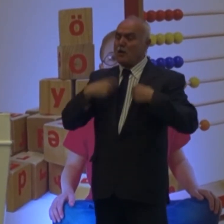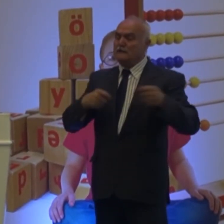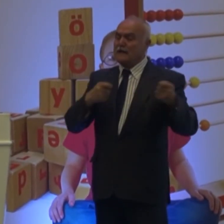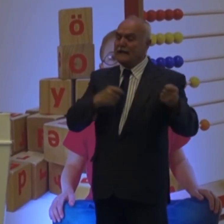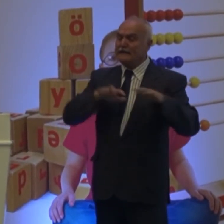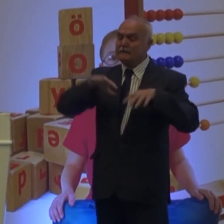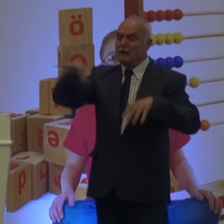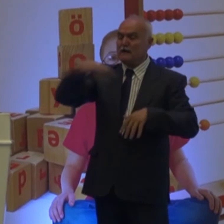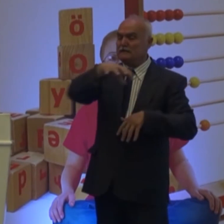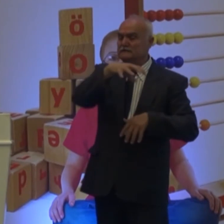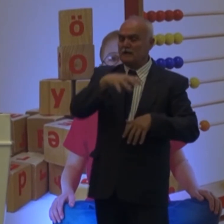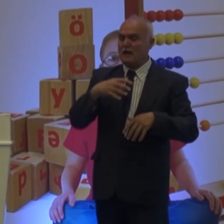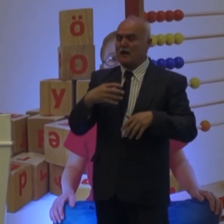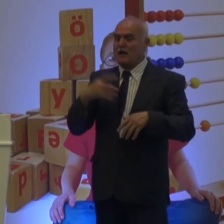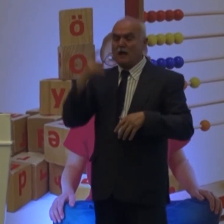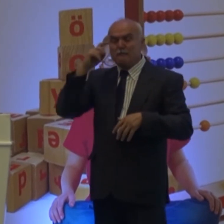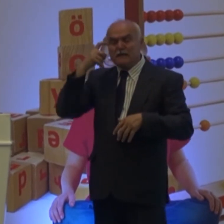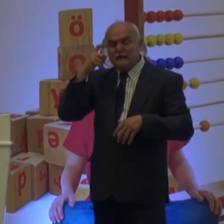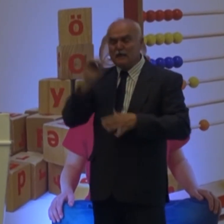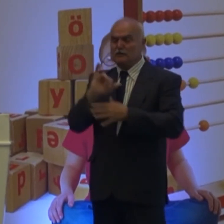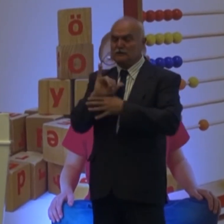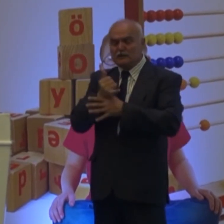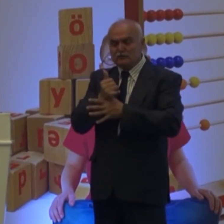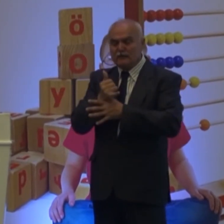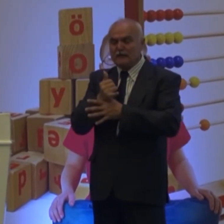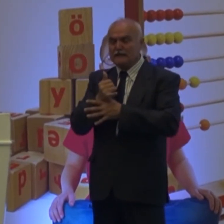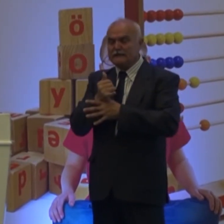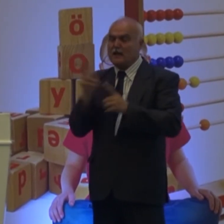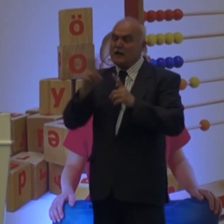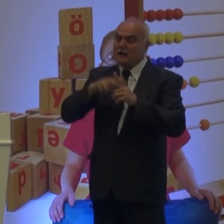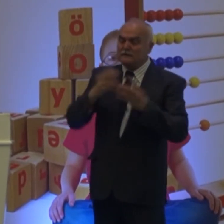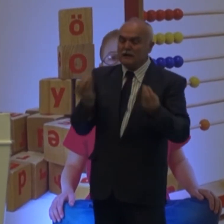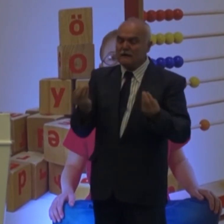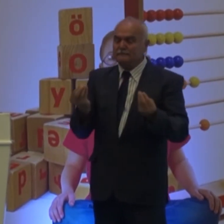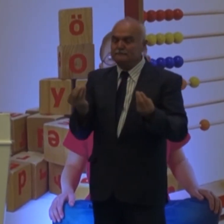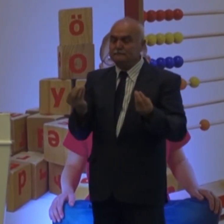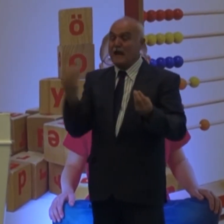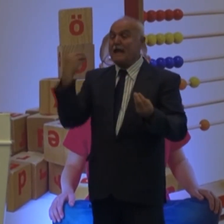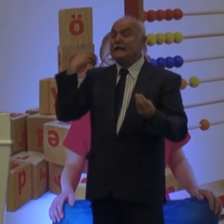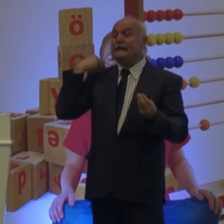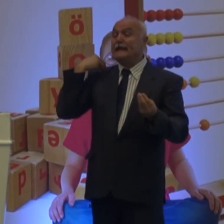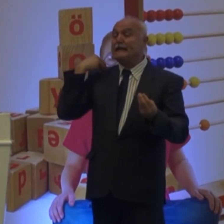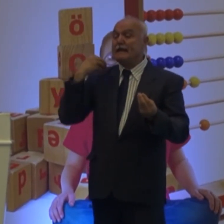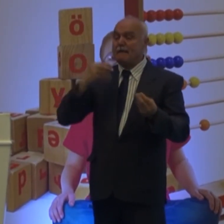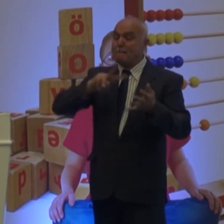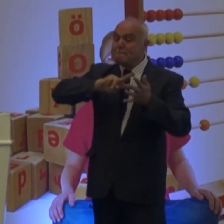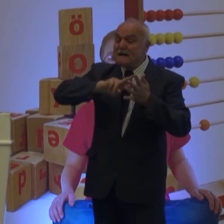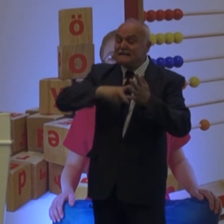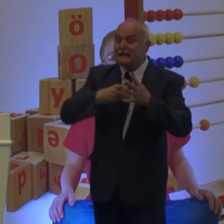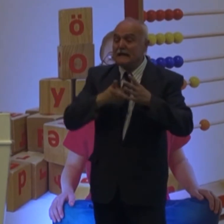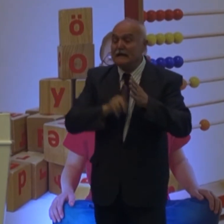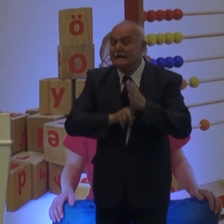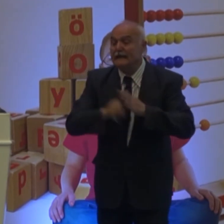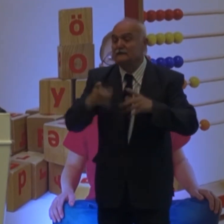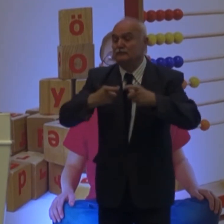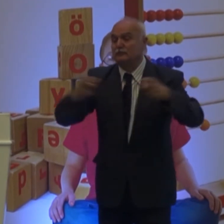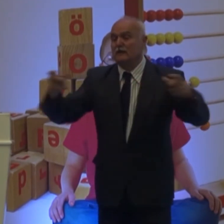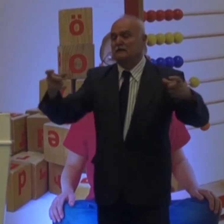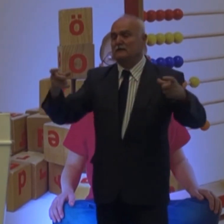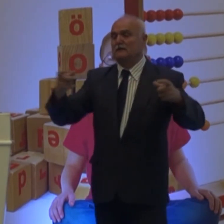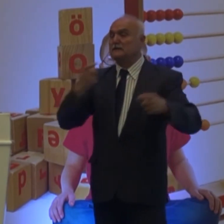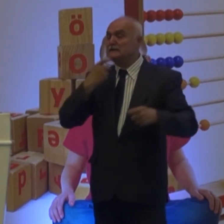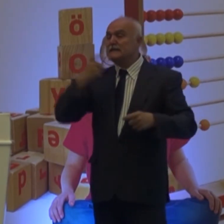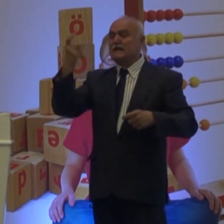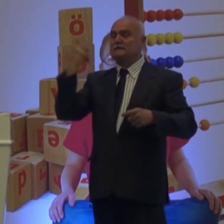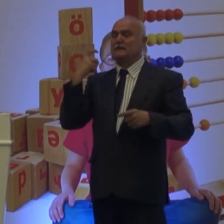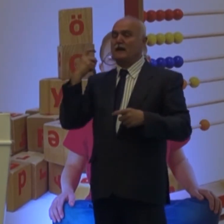eğitim alanında birikimlerini ve tecrübelerini de katarak yeni materyaller geliştiriyorlar. Geçen